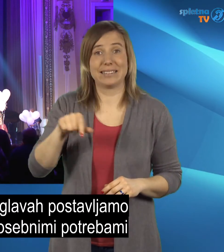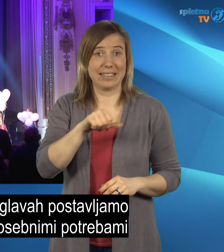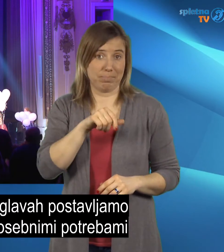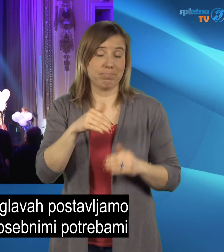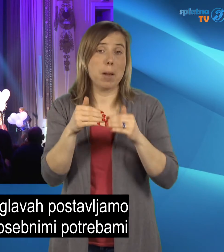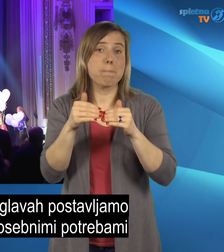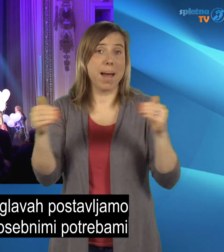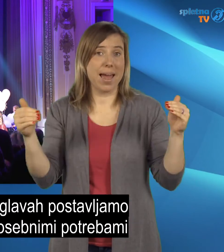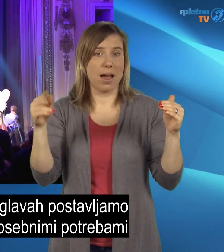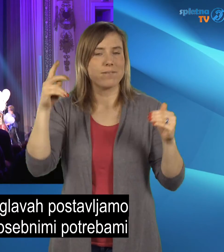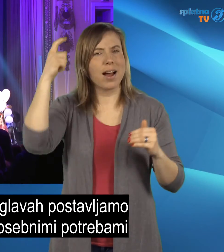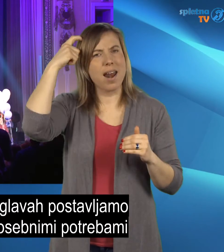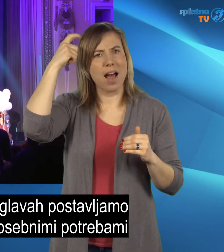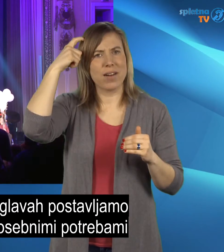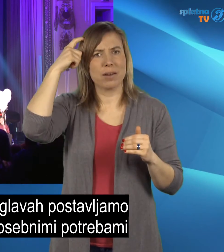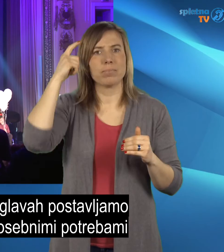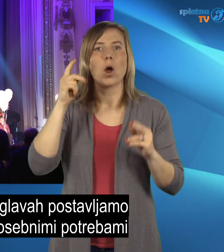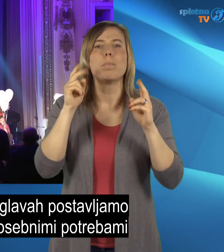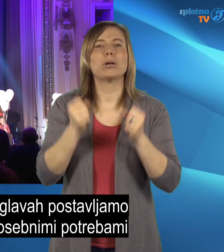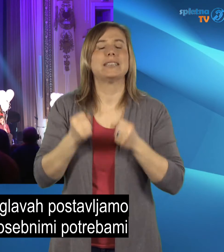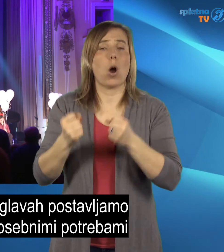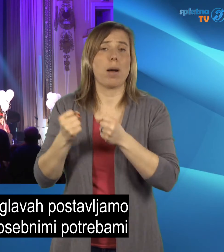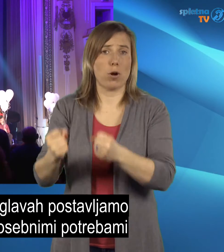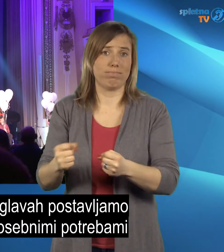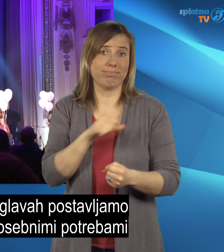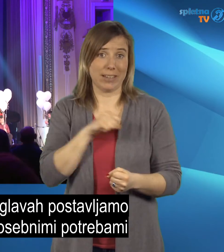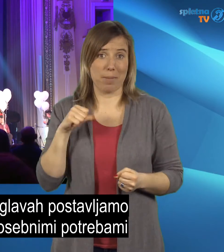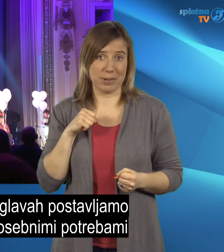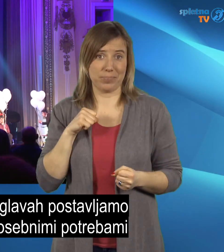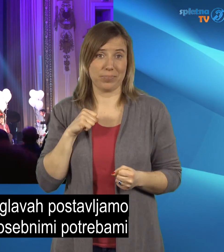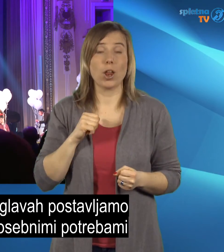Ljudje si meje v glavah postavljamo sami.